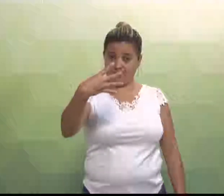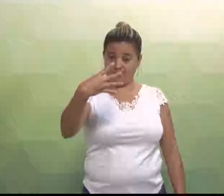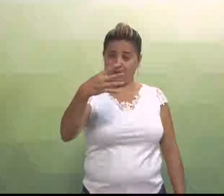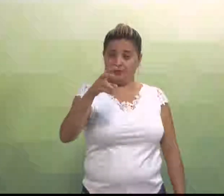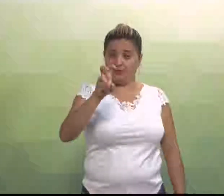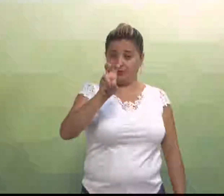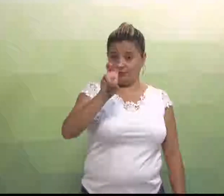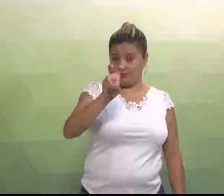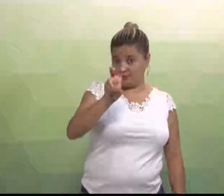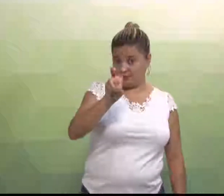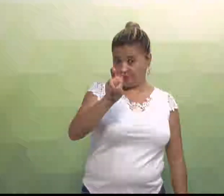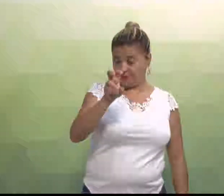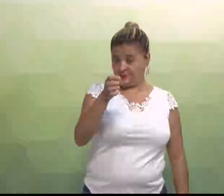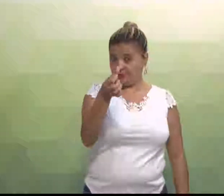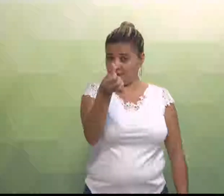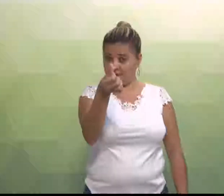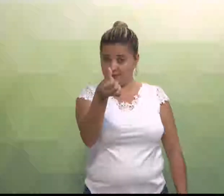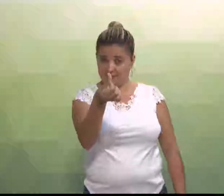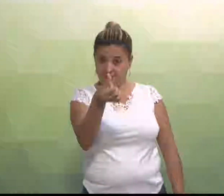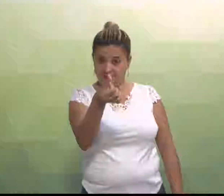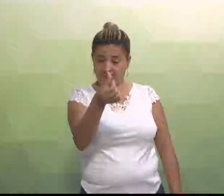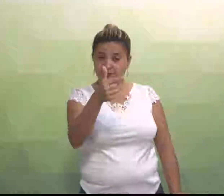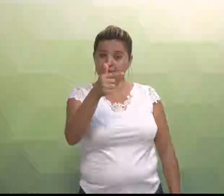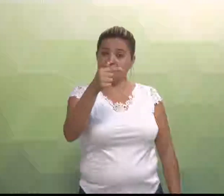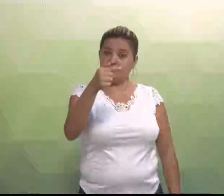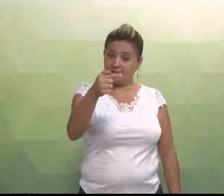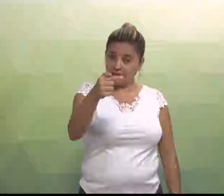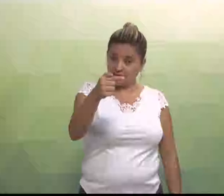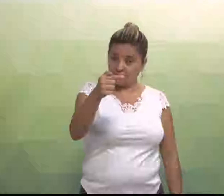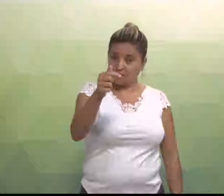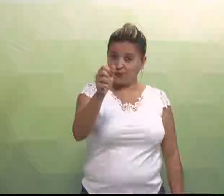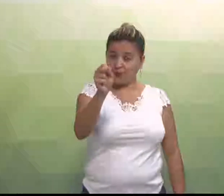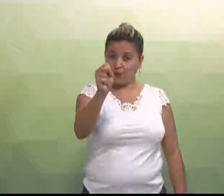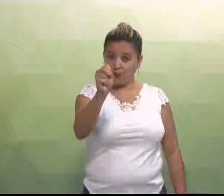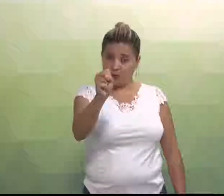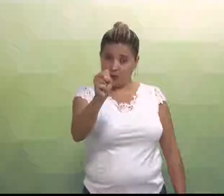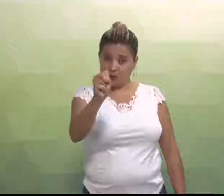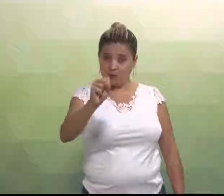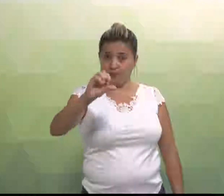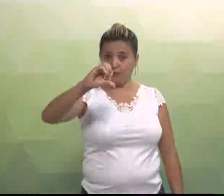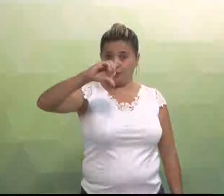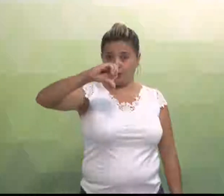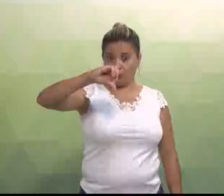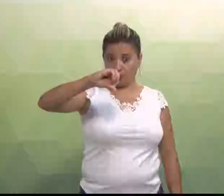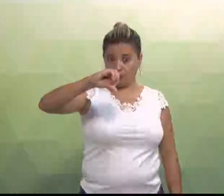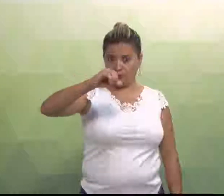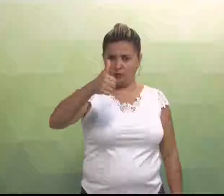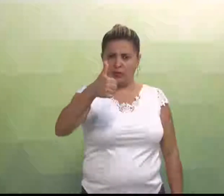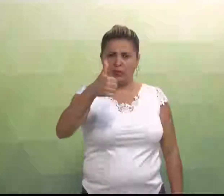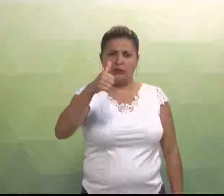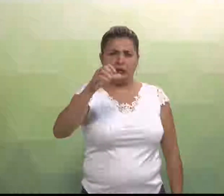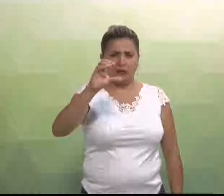4, o 5, 6, 7, 8, 9,